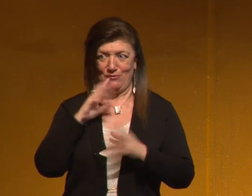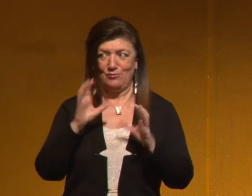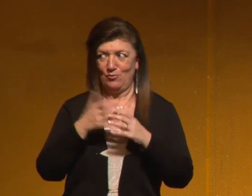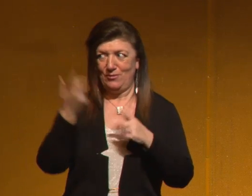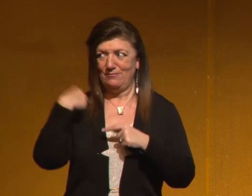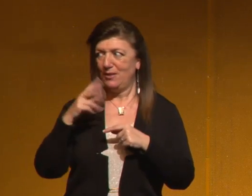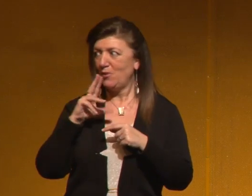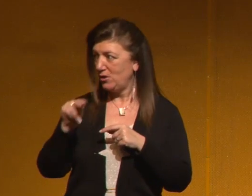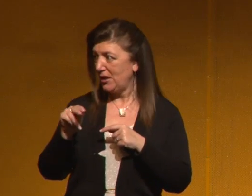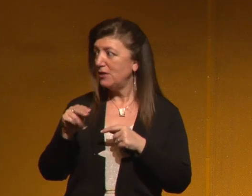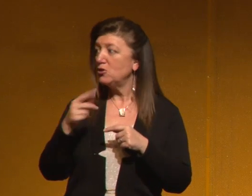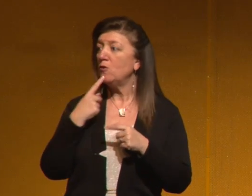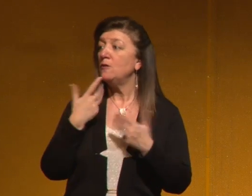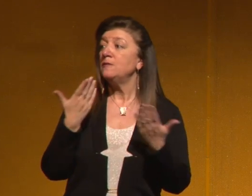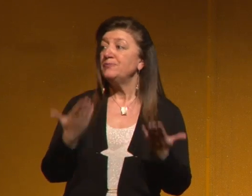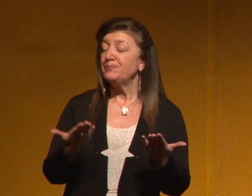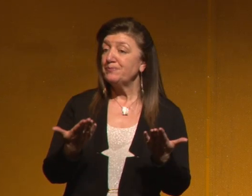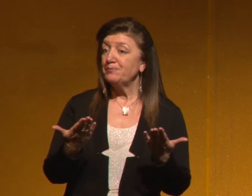una